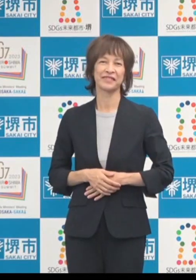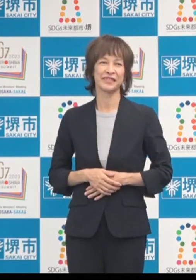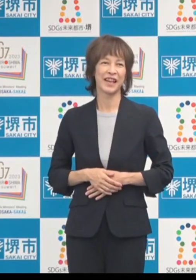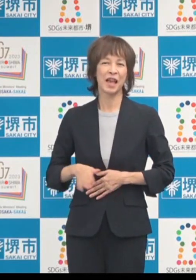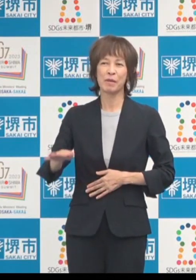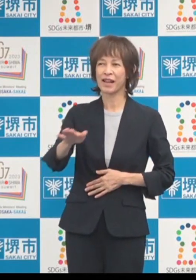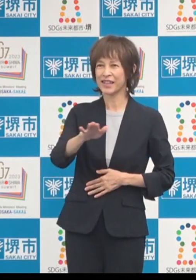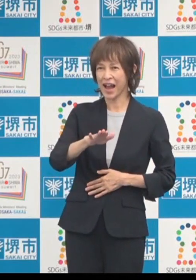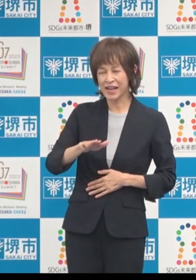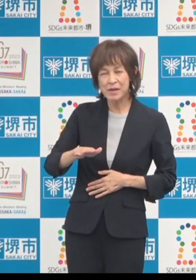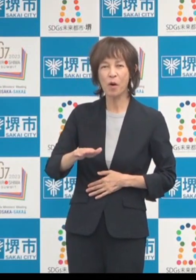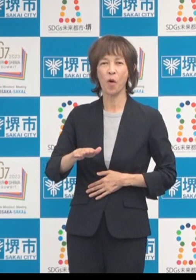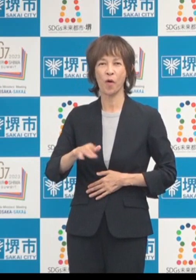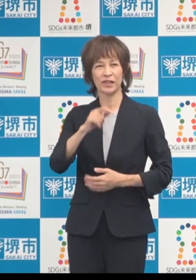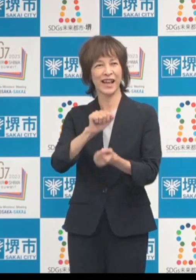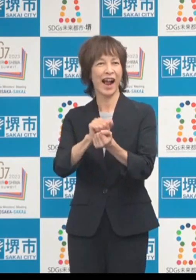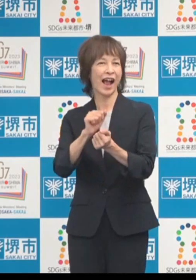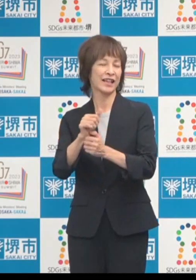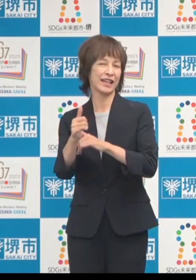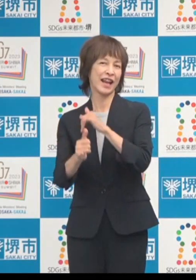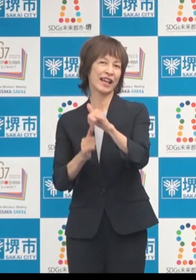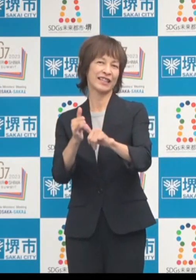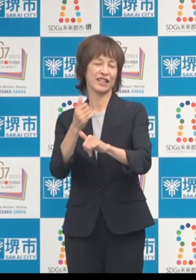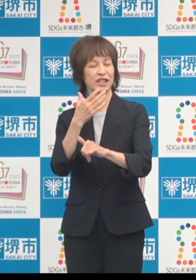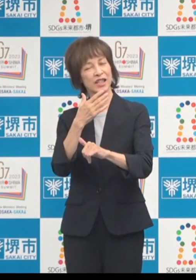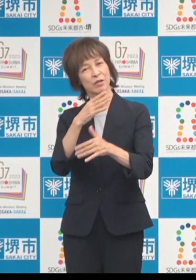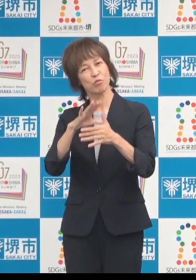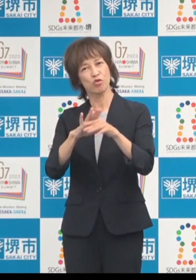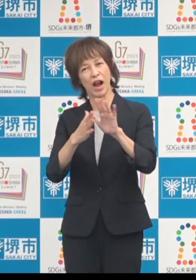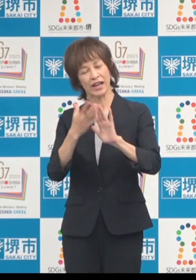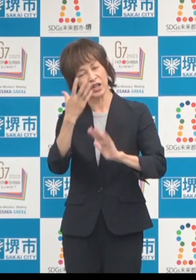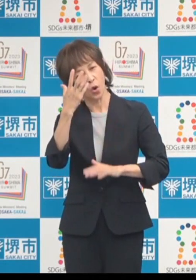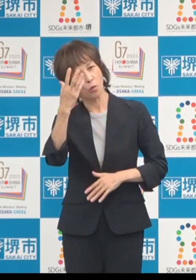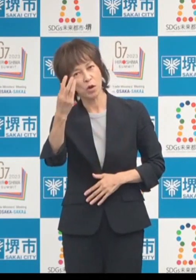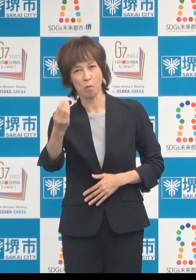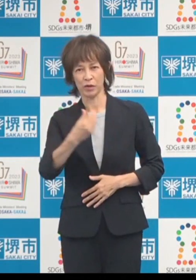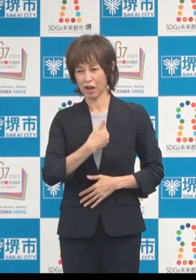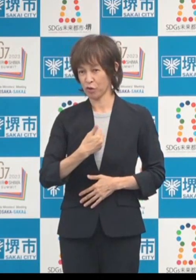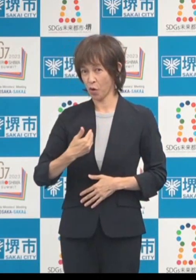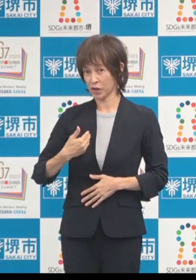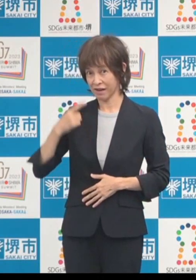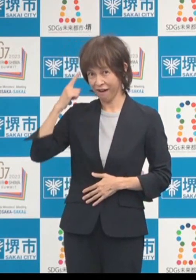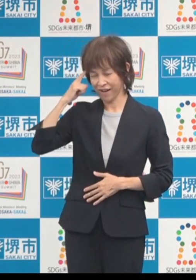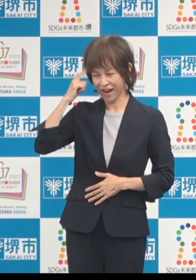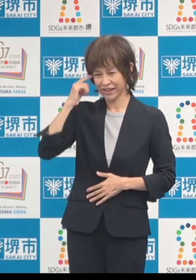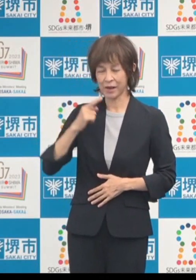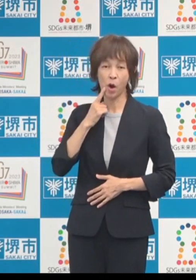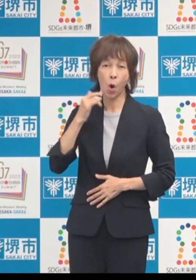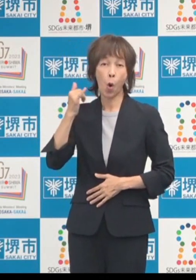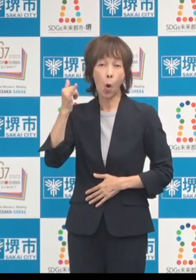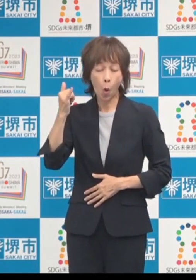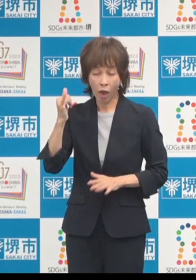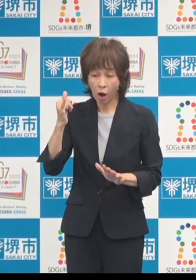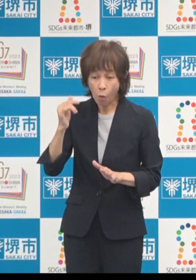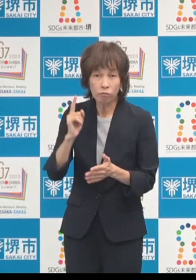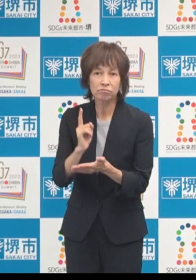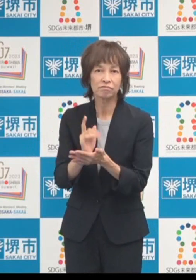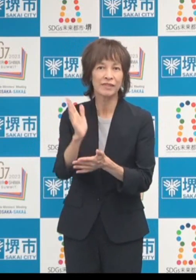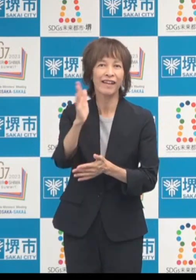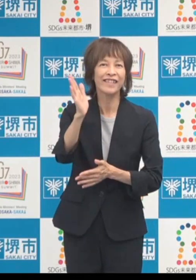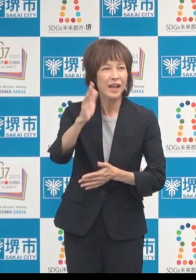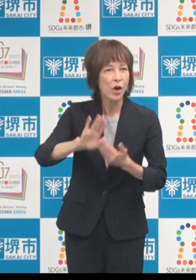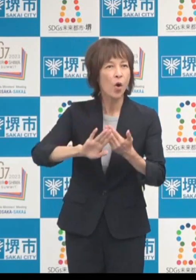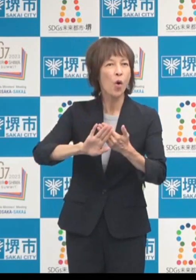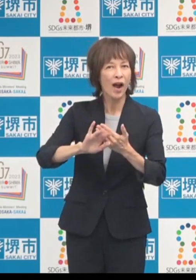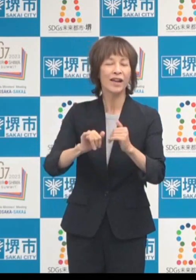様にも堺の歴史文化により興味を持ってもらう機会としたいと考えております。親子に限らずお申し